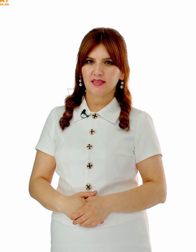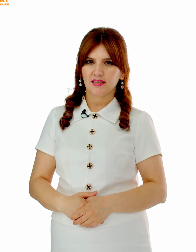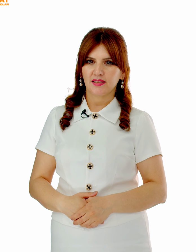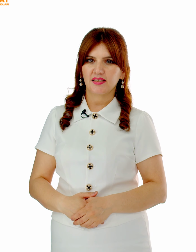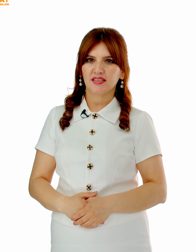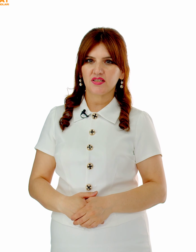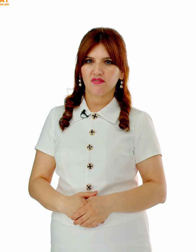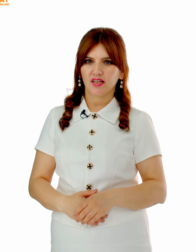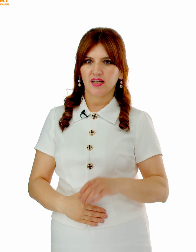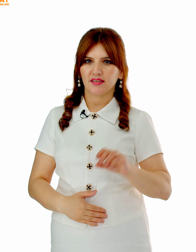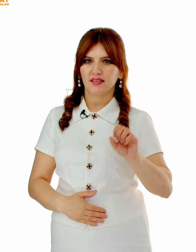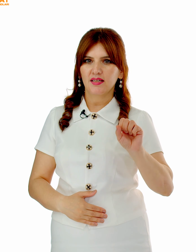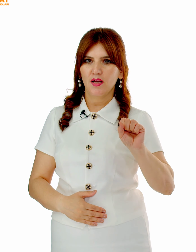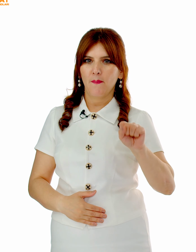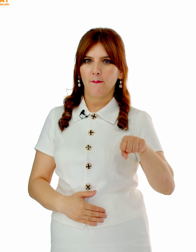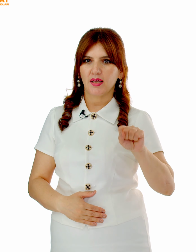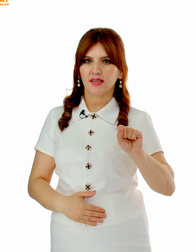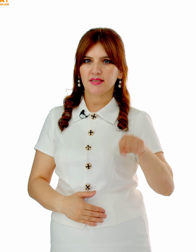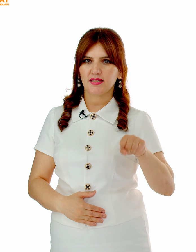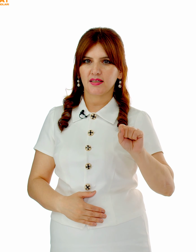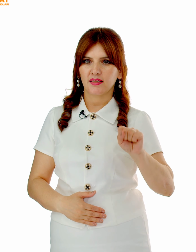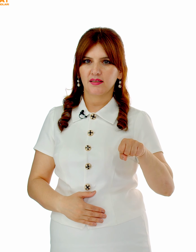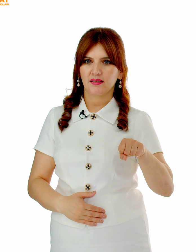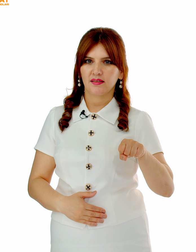Mototsiklning ikkinchi varianti mototsikl.